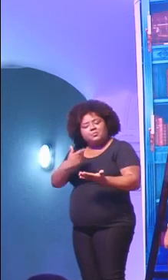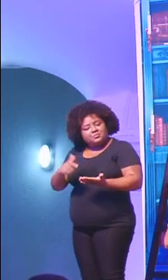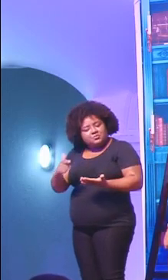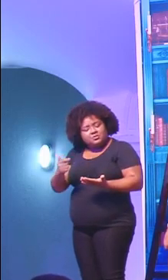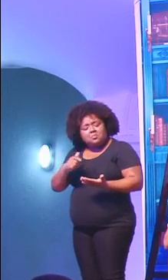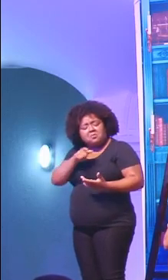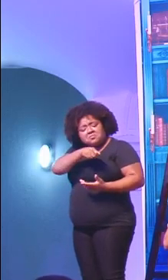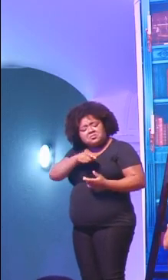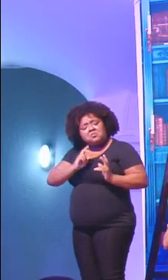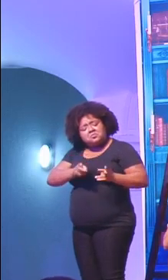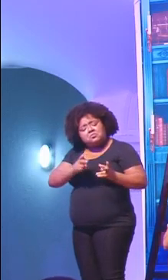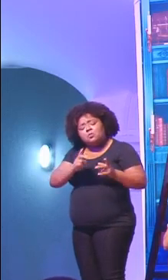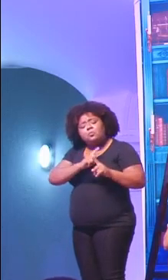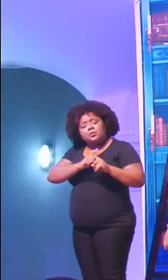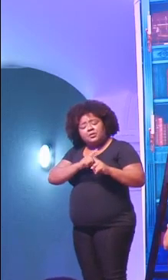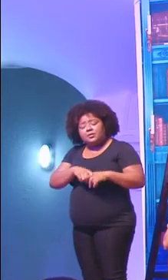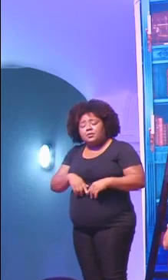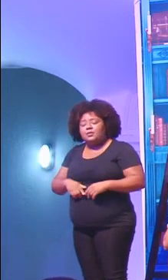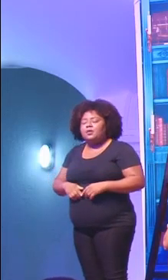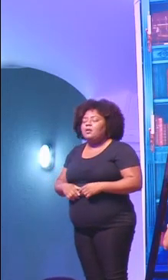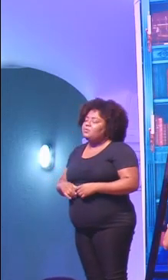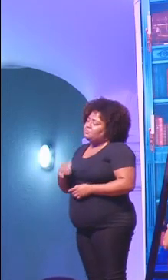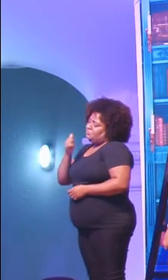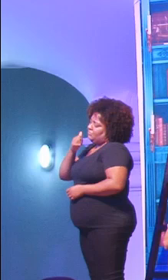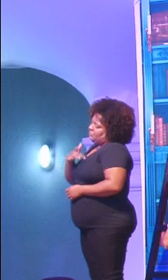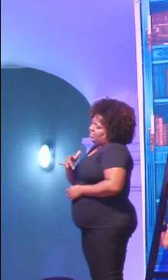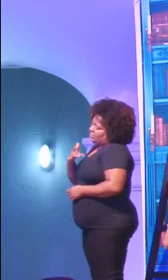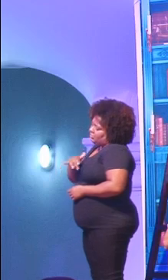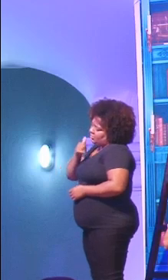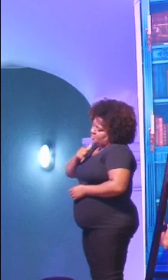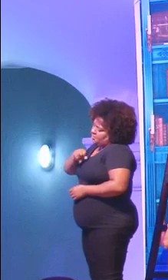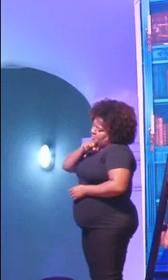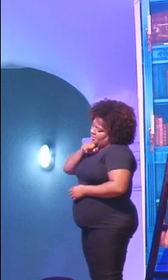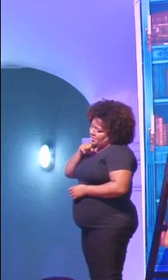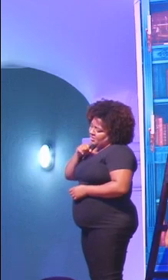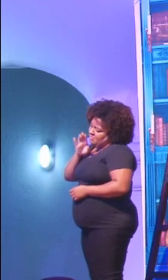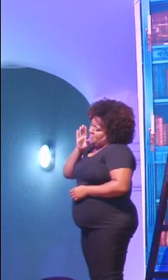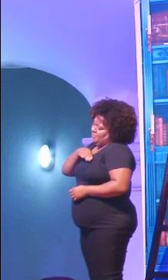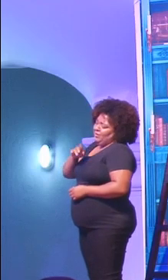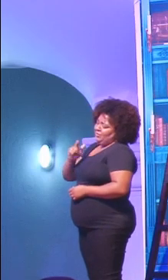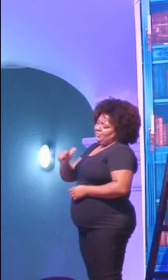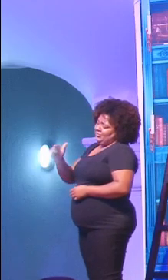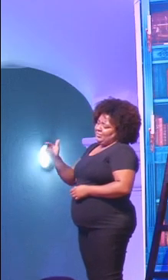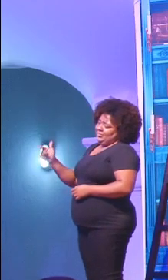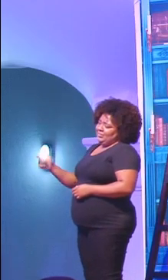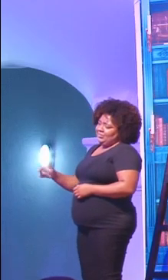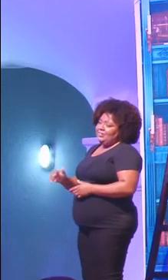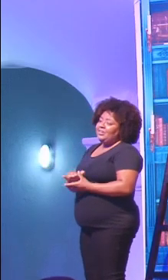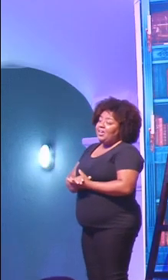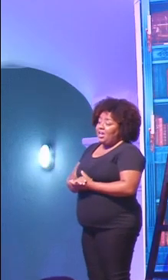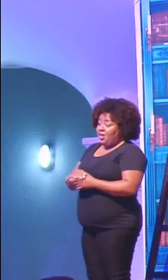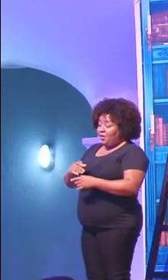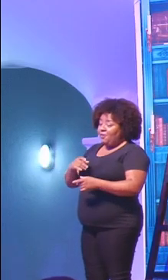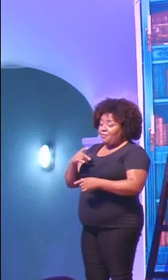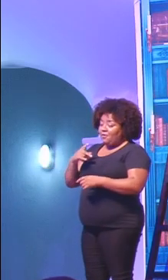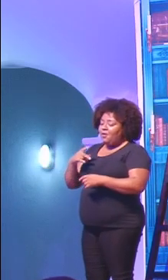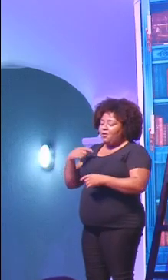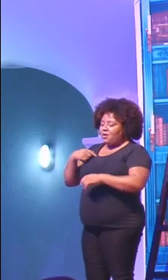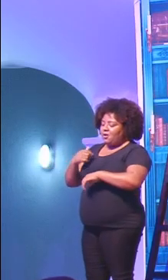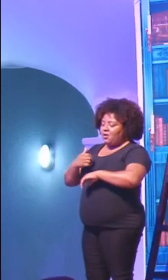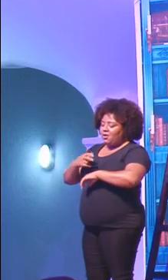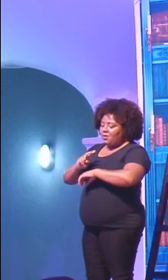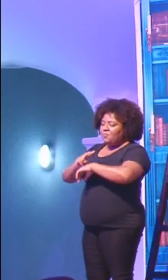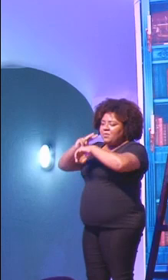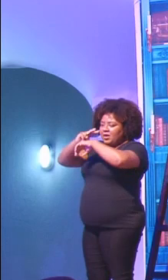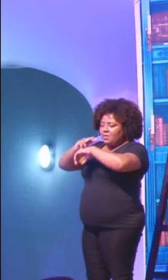aí eu vou contar outra coisa aqui. Quando eu recebi o anúncio do Leia, a primeira pessoa que eu contei foi minha mãe, né? Eu liguei para ela, que eu